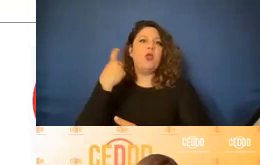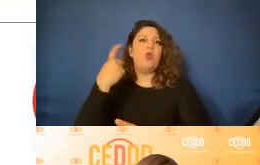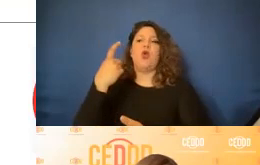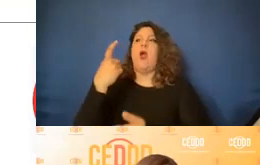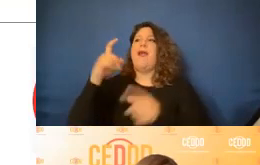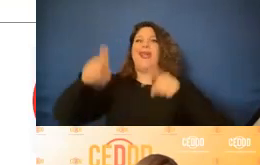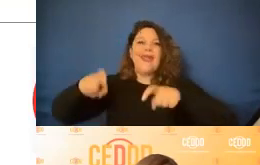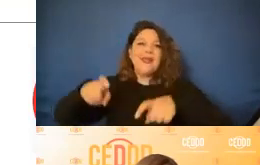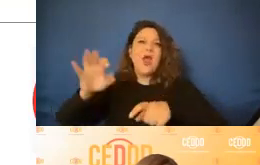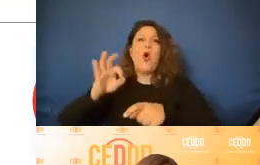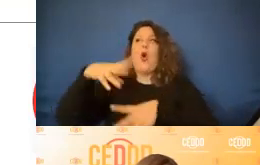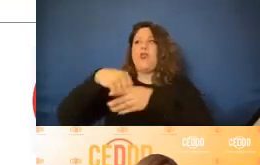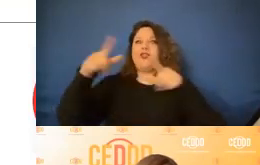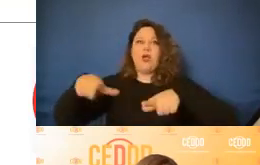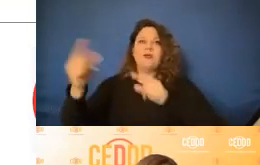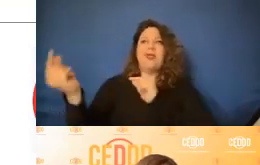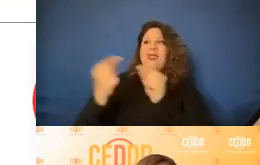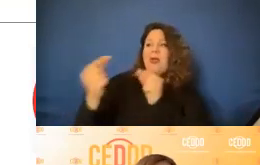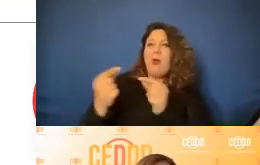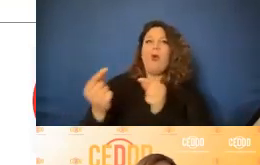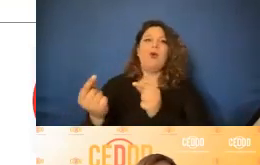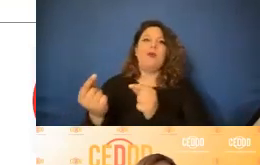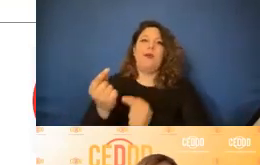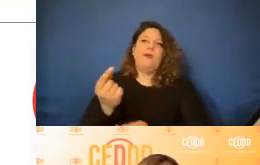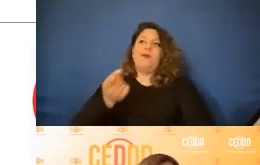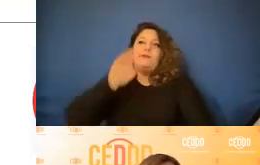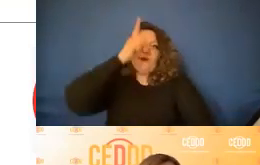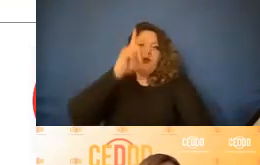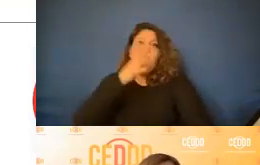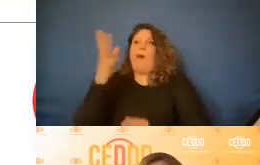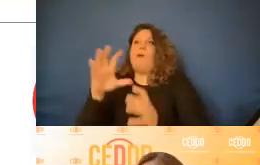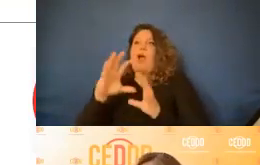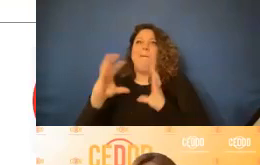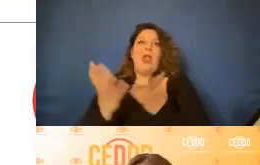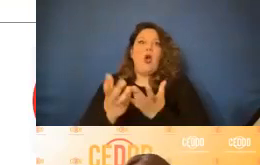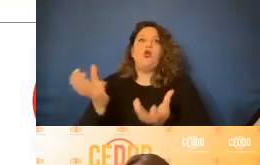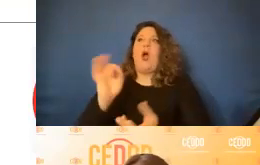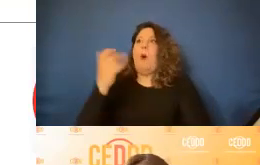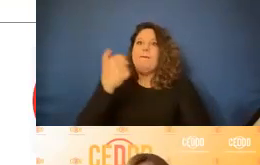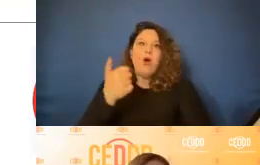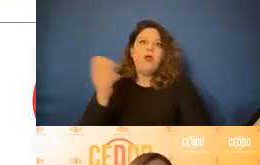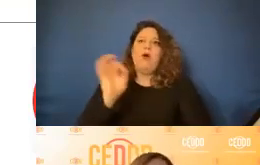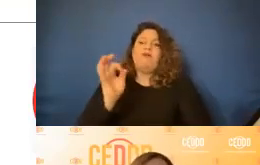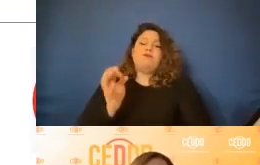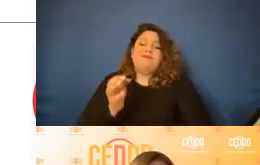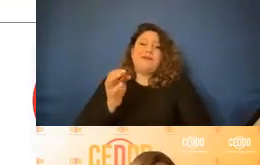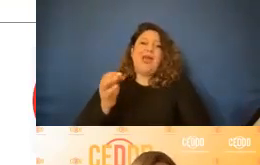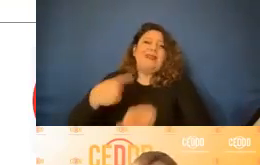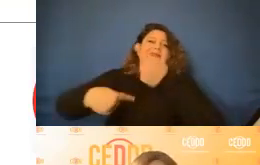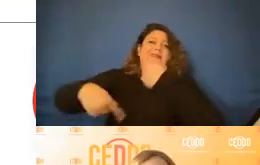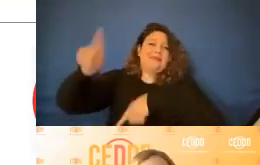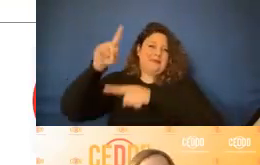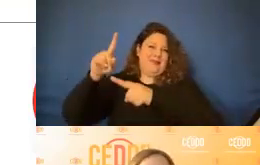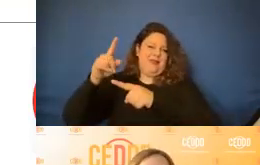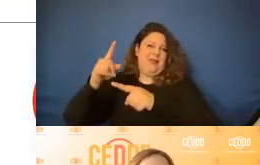aula, discuten, se pelean, pues por, no sé, por un juego, por una pelota, por un boli, por lo que sea. No tiene que haber desequilibrio